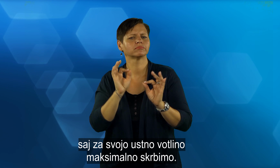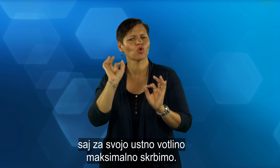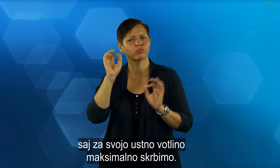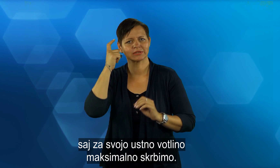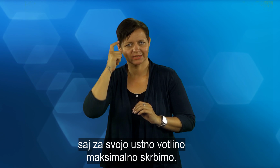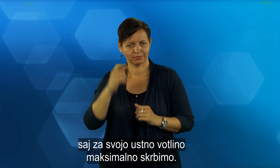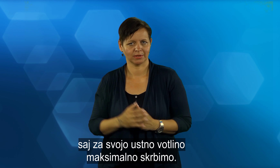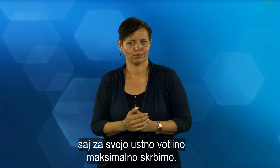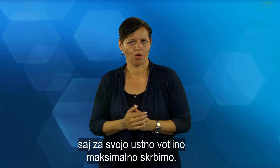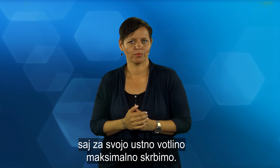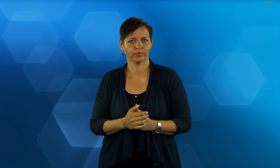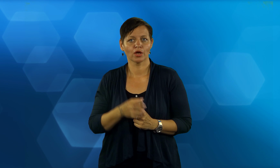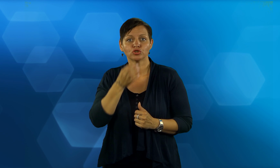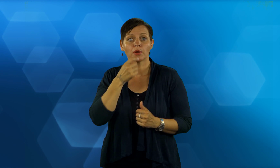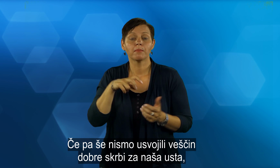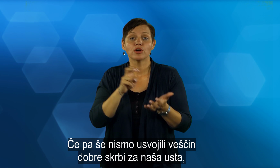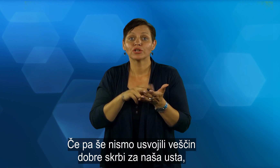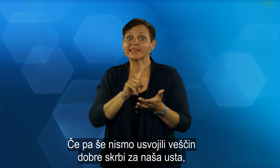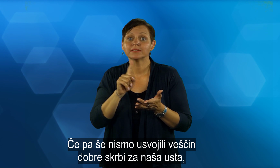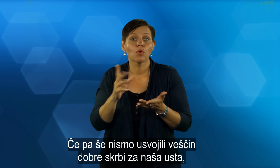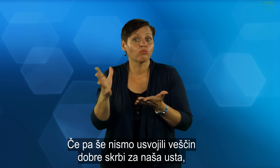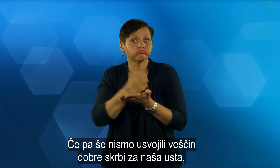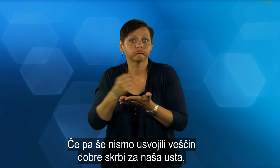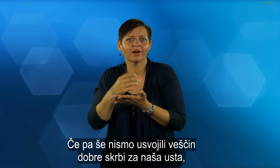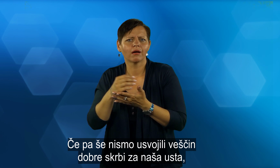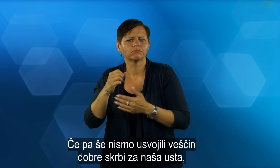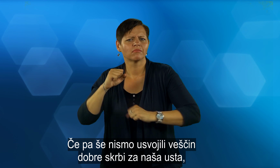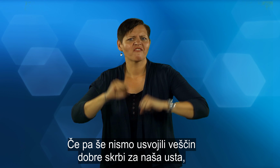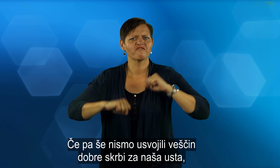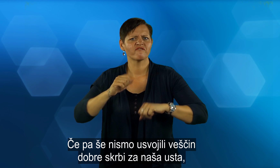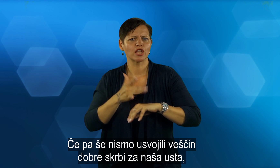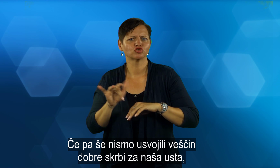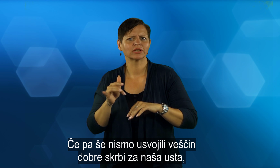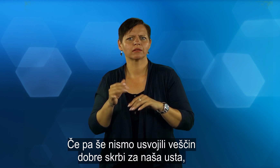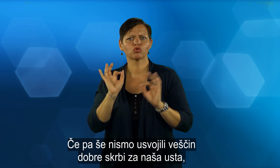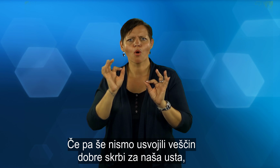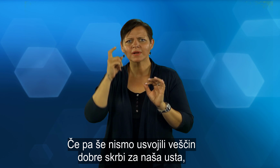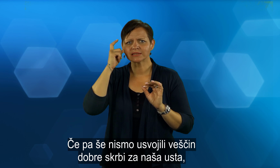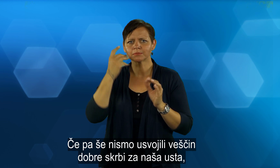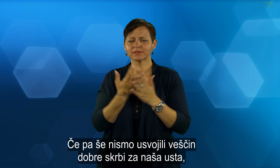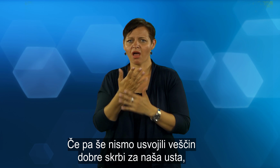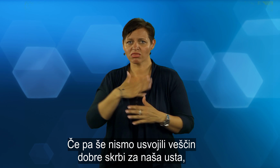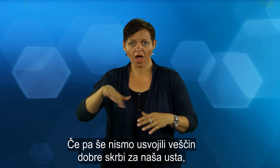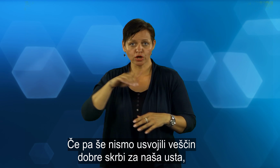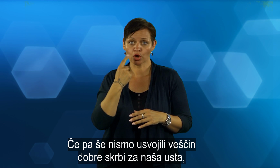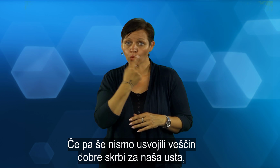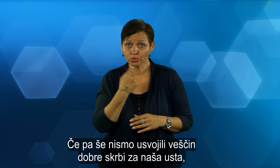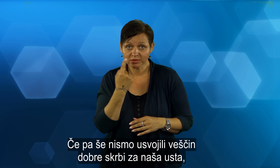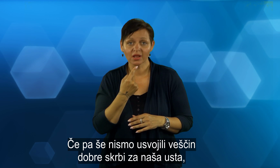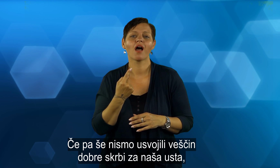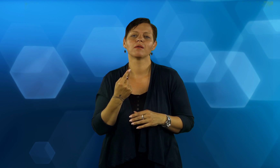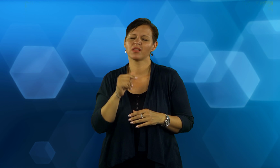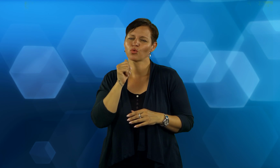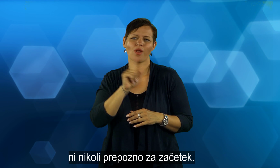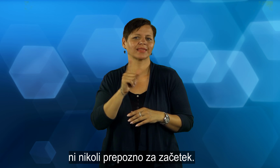skrbimo. Če pa še nismo usvojili veščin dobre skrbi za naša usta, ni nikoli prepozno za